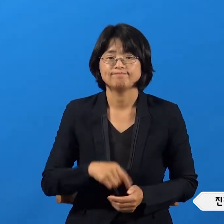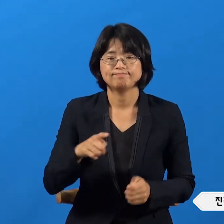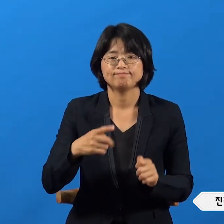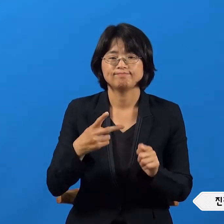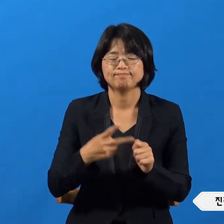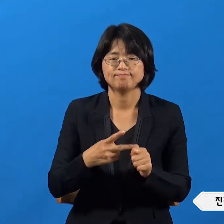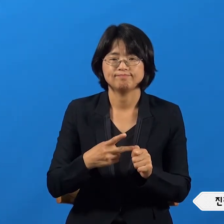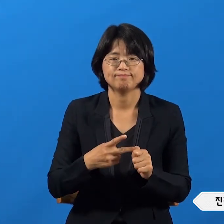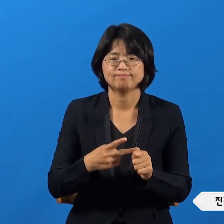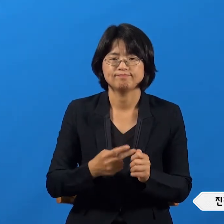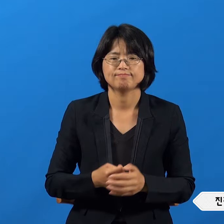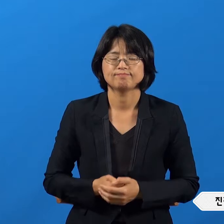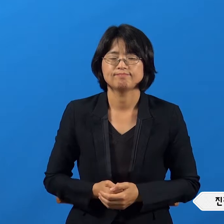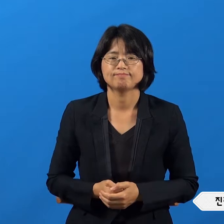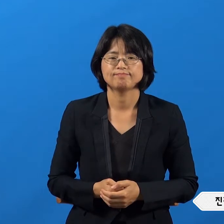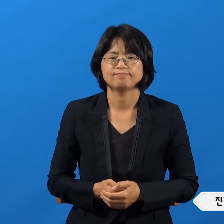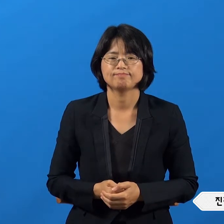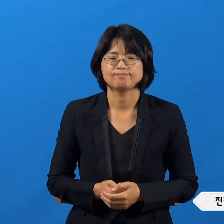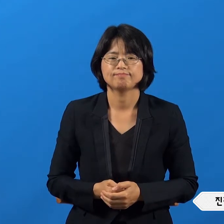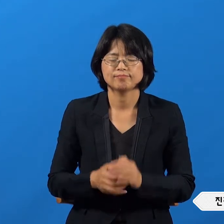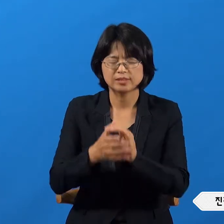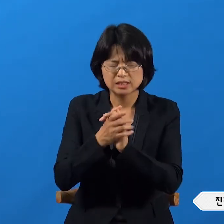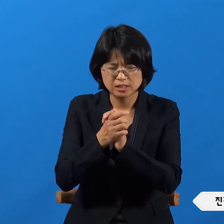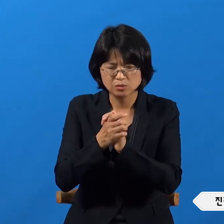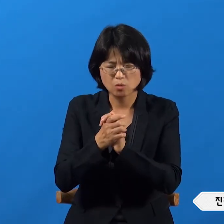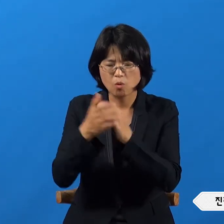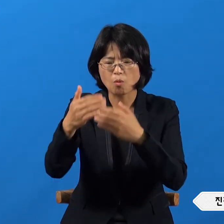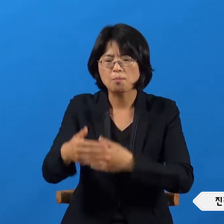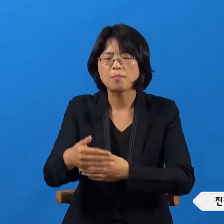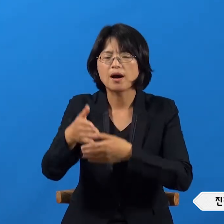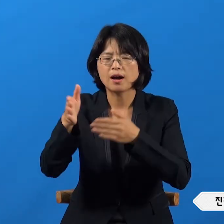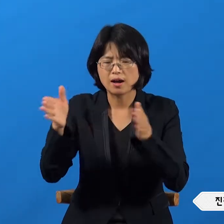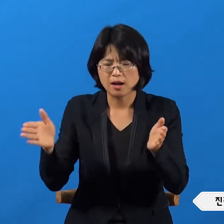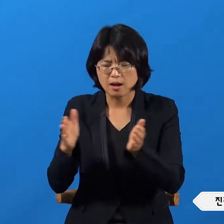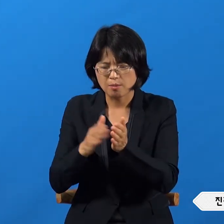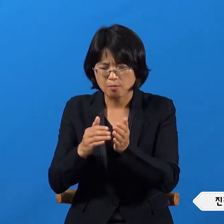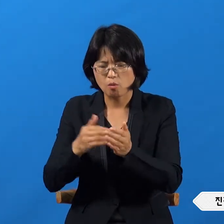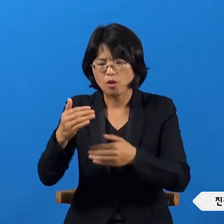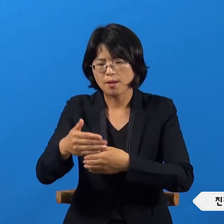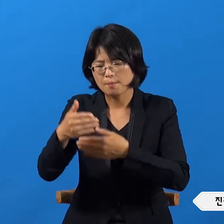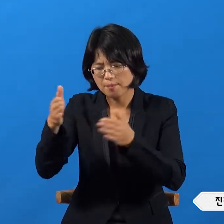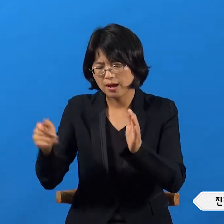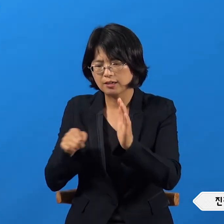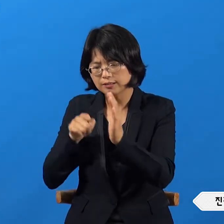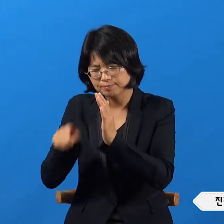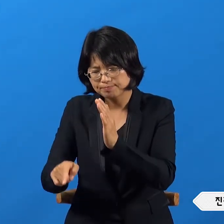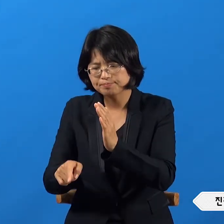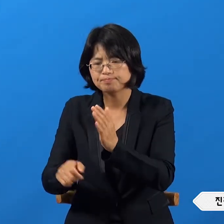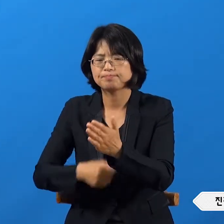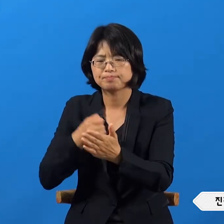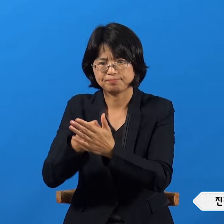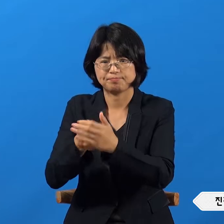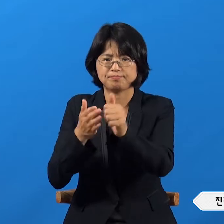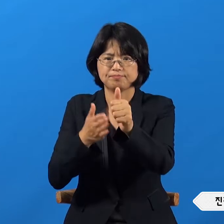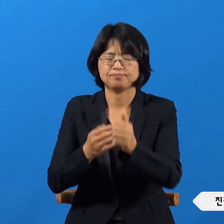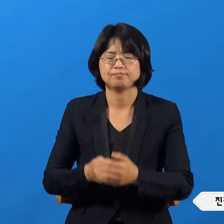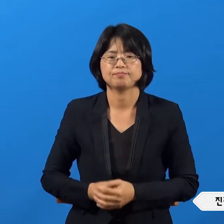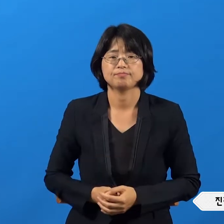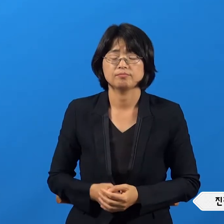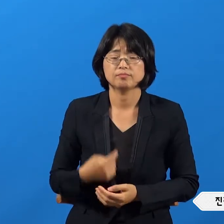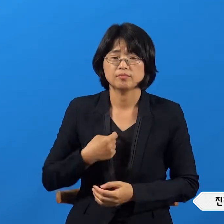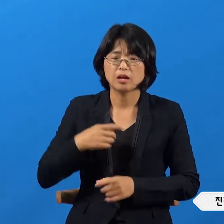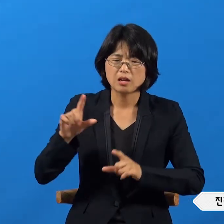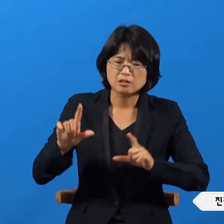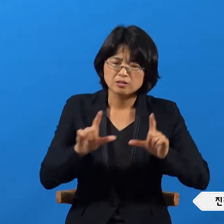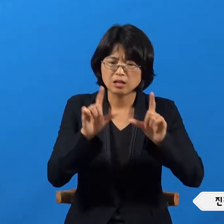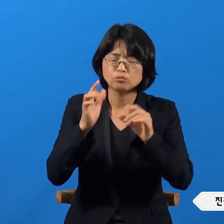골방을 정하십시오. 우리의 삶 가운데 하나님, 내가 주님 앞에 간구하는 기도의 골방이